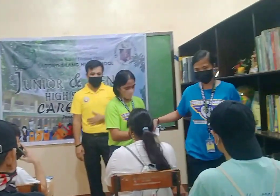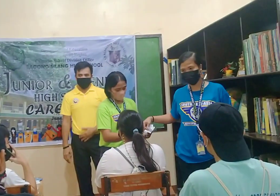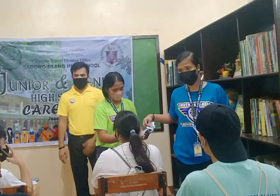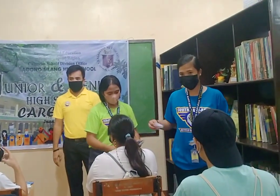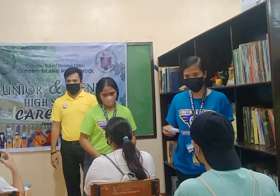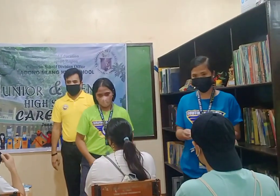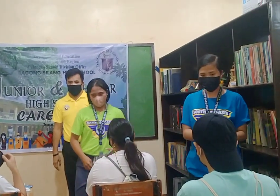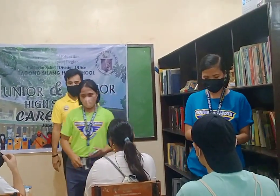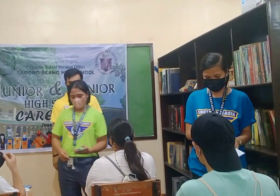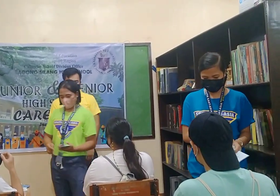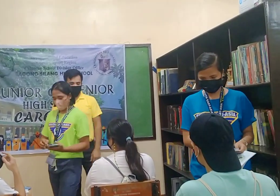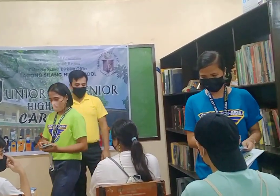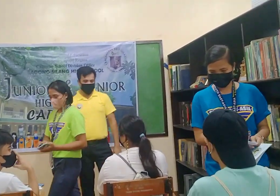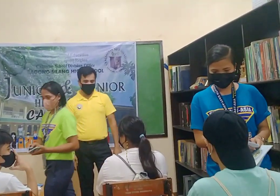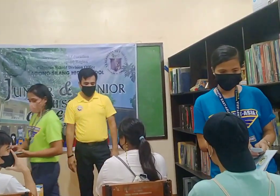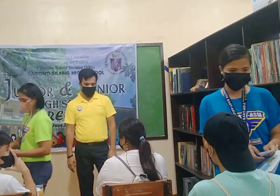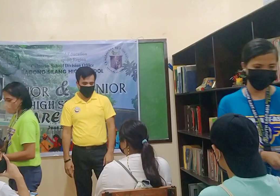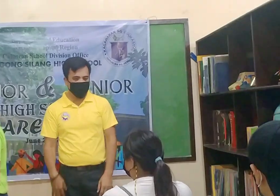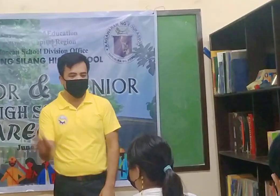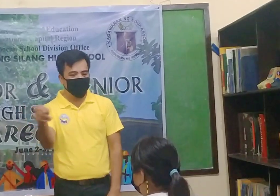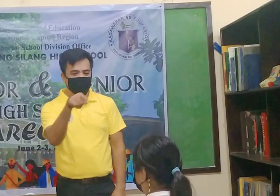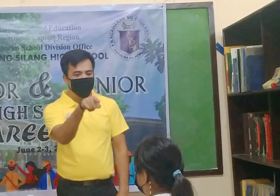Nemo. Sulat mo, Nemo.